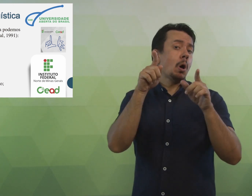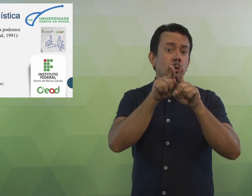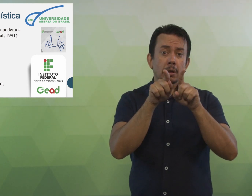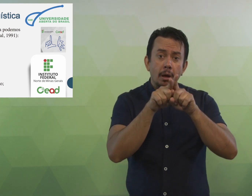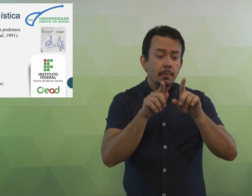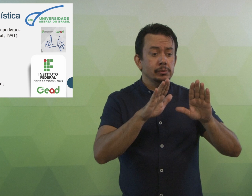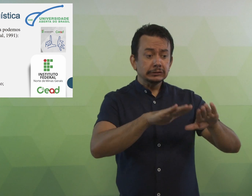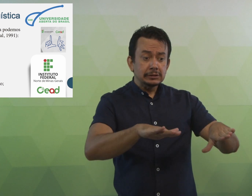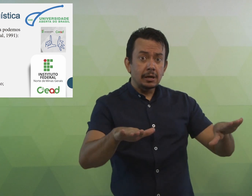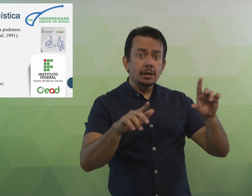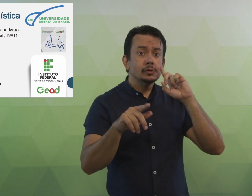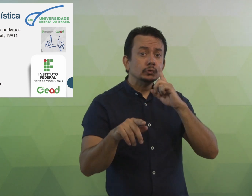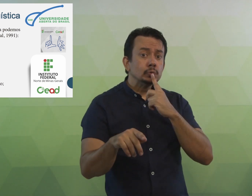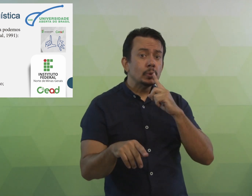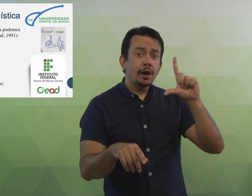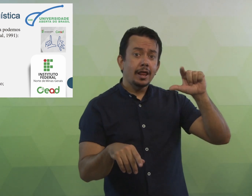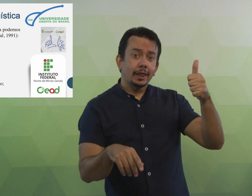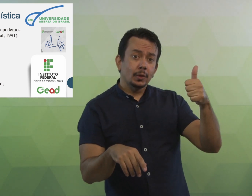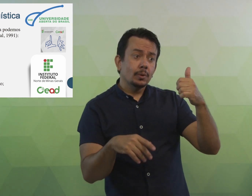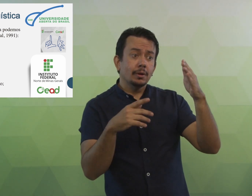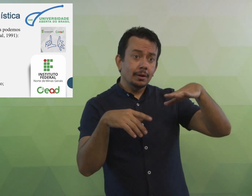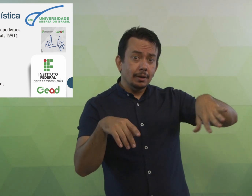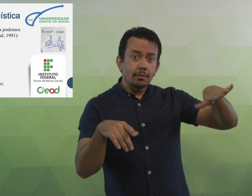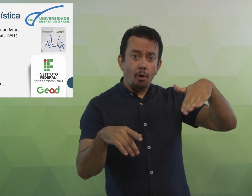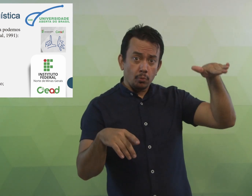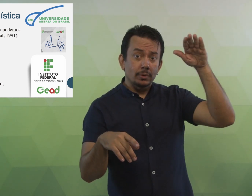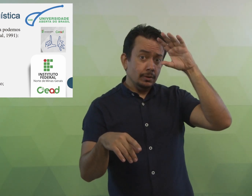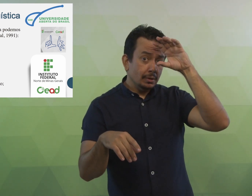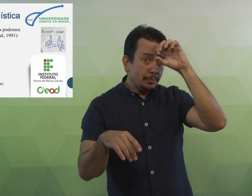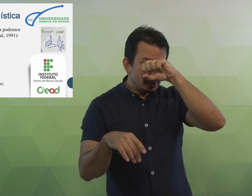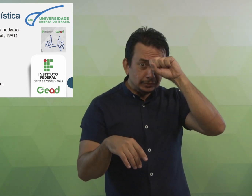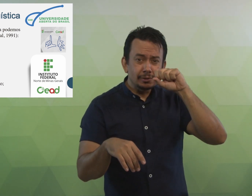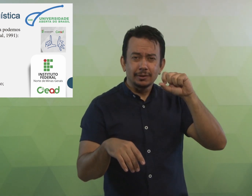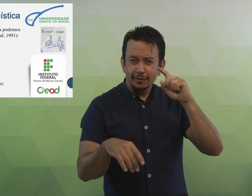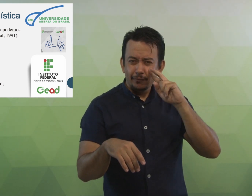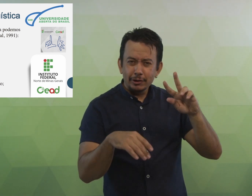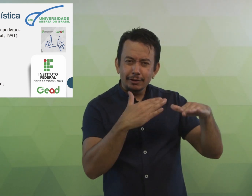se esse desenvolvimento acontece tanto na Libras quanto